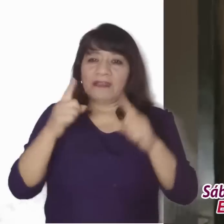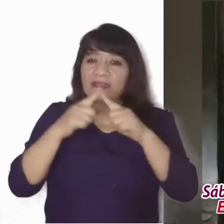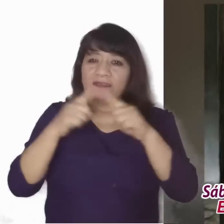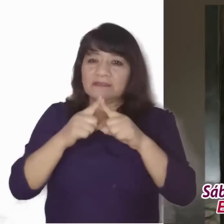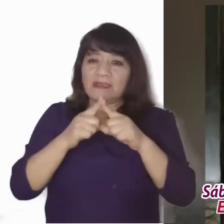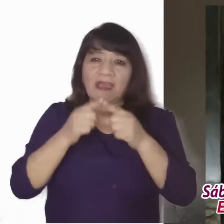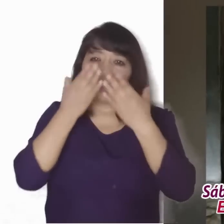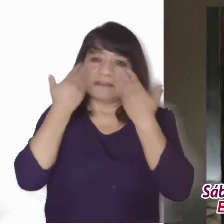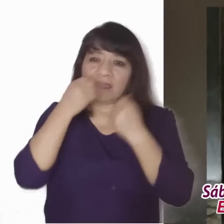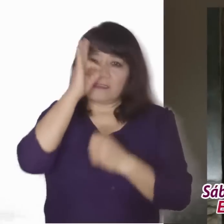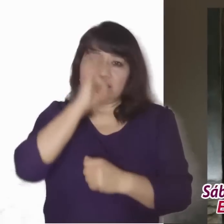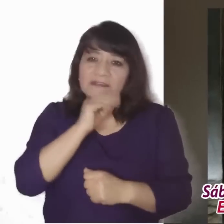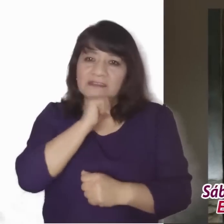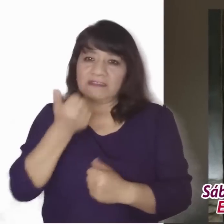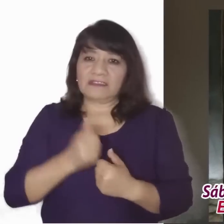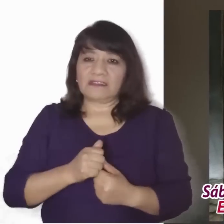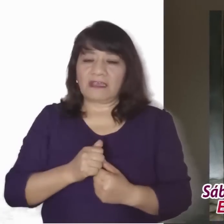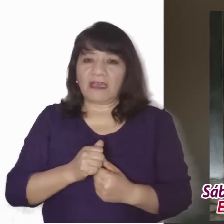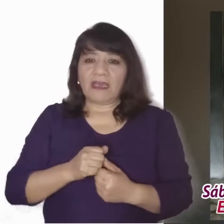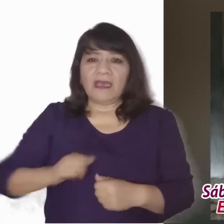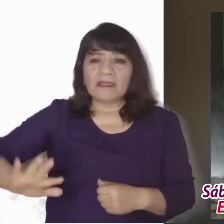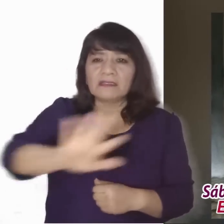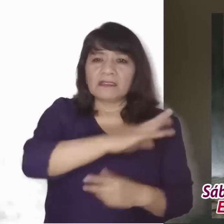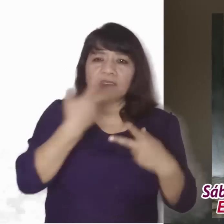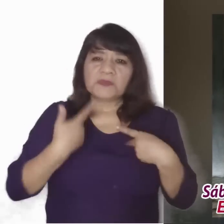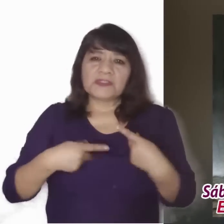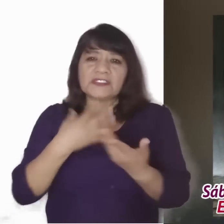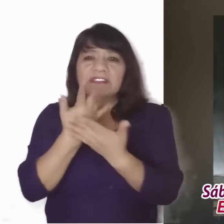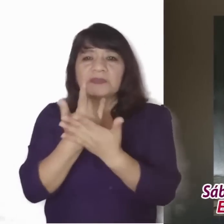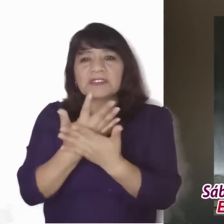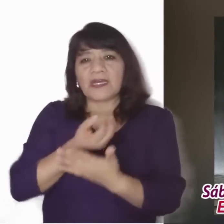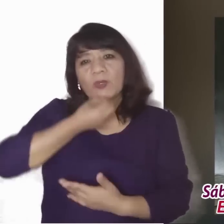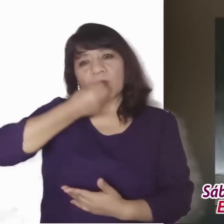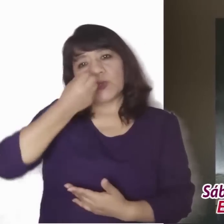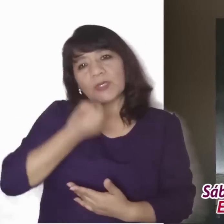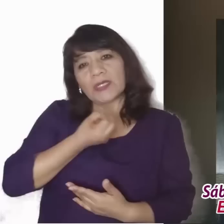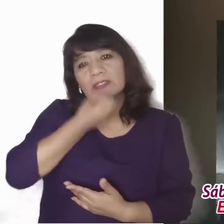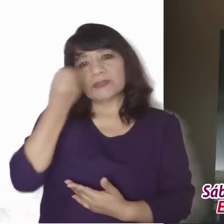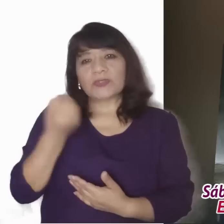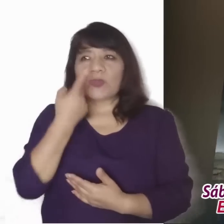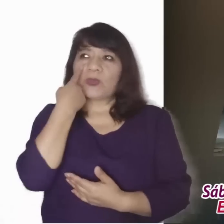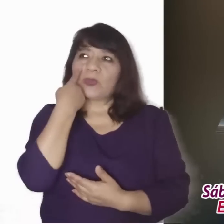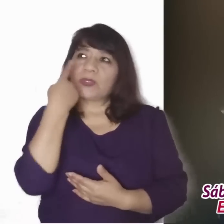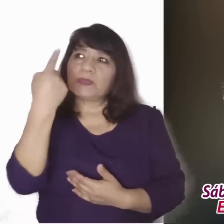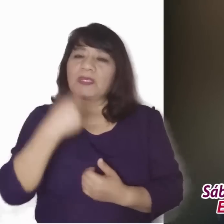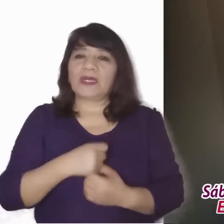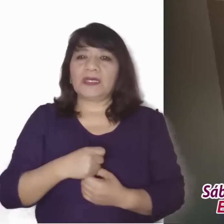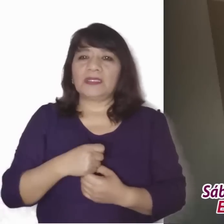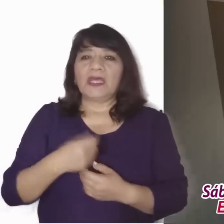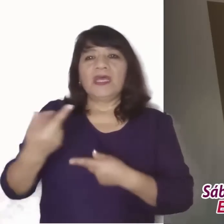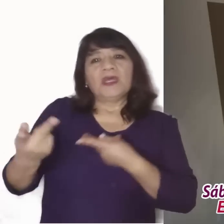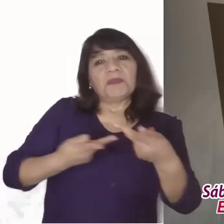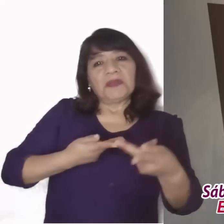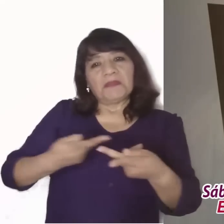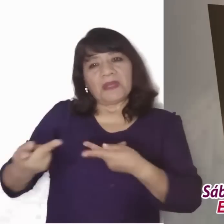celebración litúrgica, nos deja en una vigilia de espera, de oración y contemplación, como